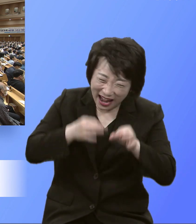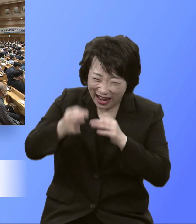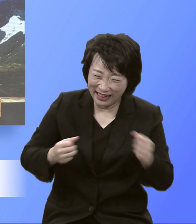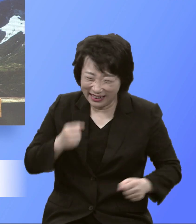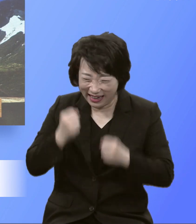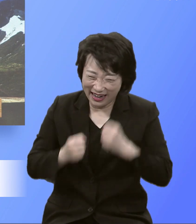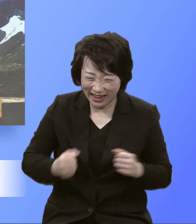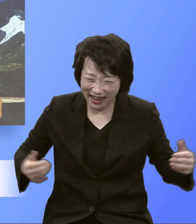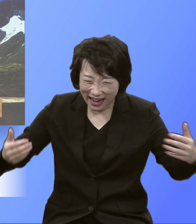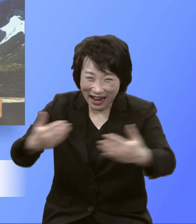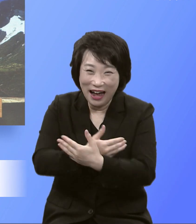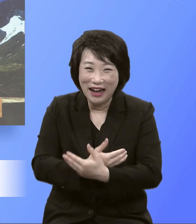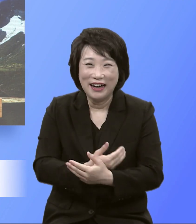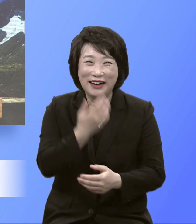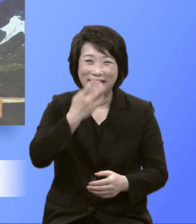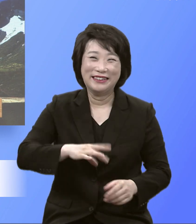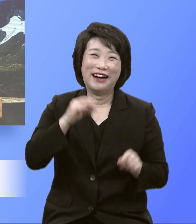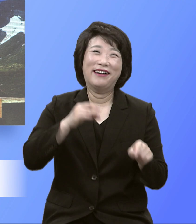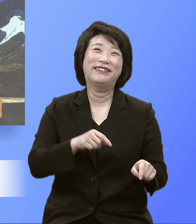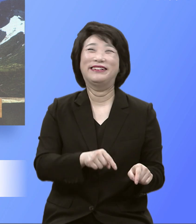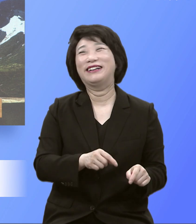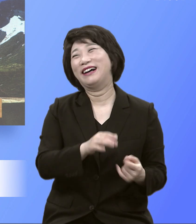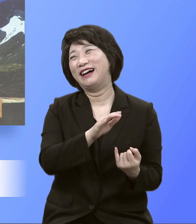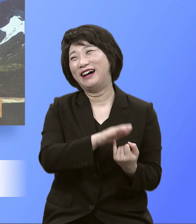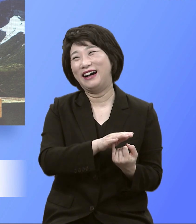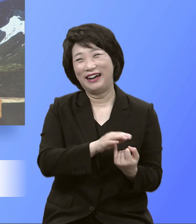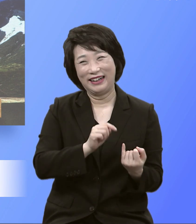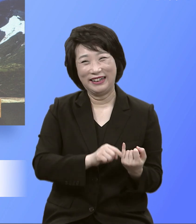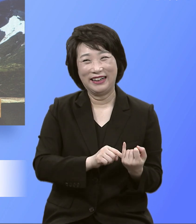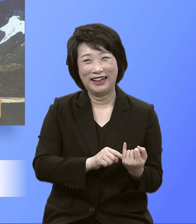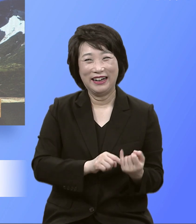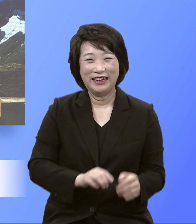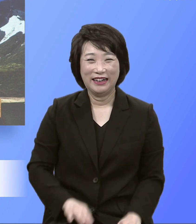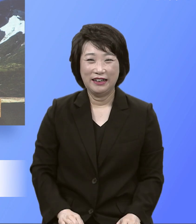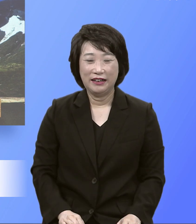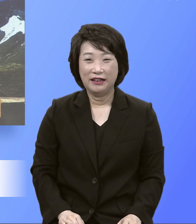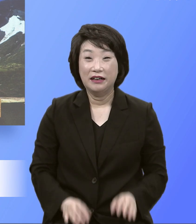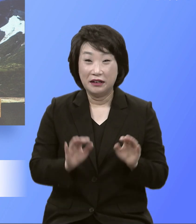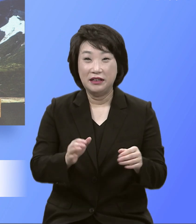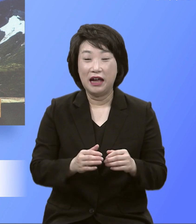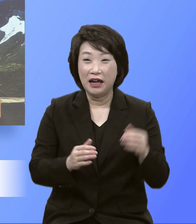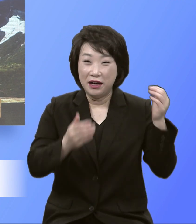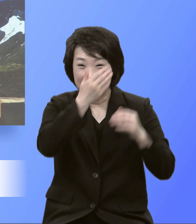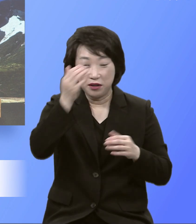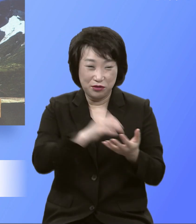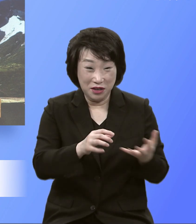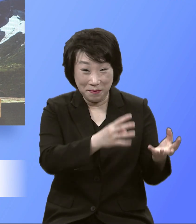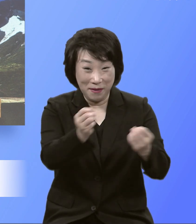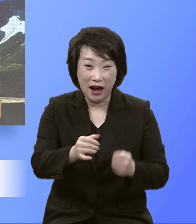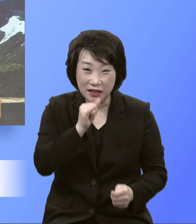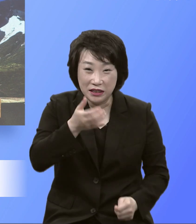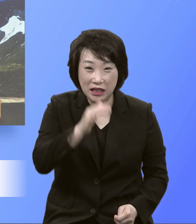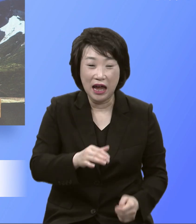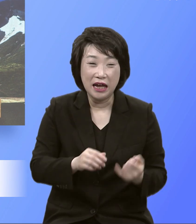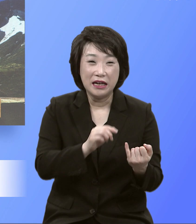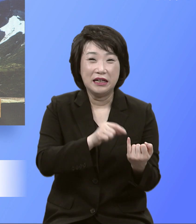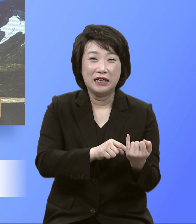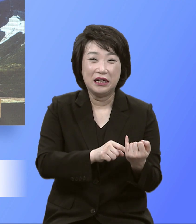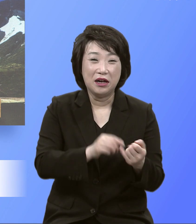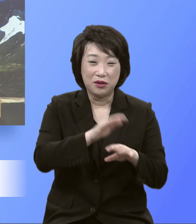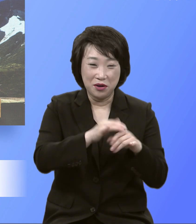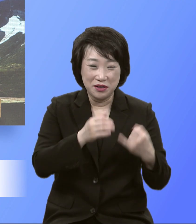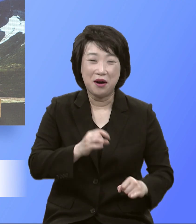내 평생에 처음 있는 얘기라니까. 근데 어째서 다른 애들도 거기에 있었는데 걔만 할아버지하고